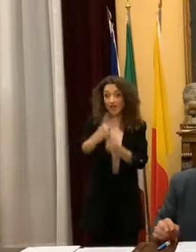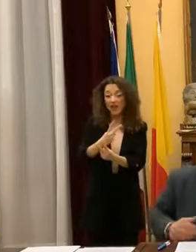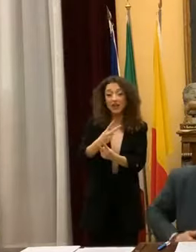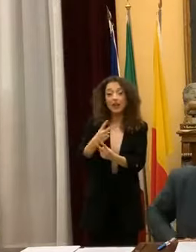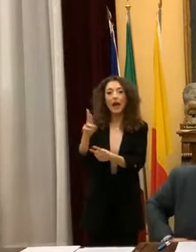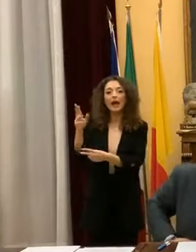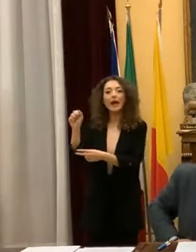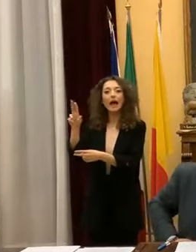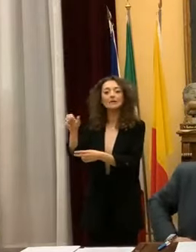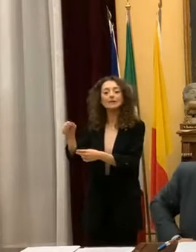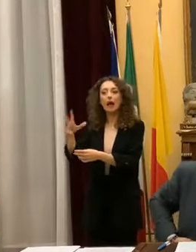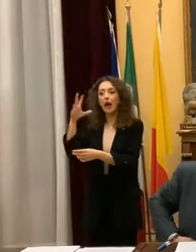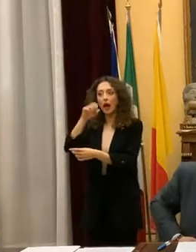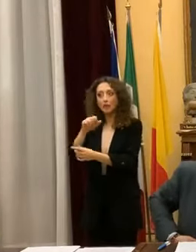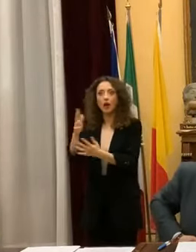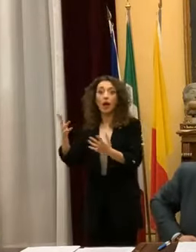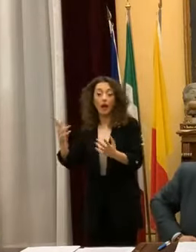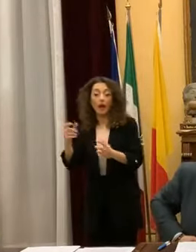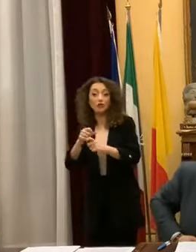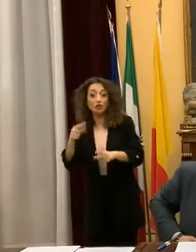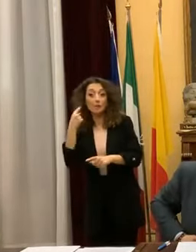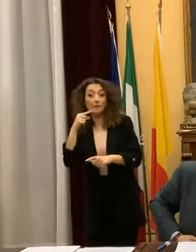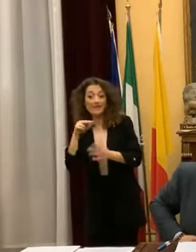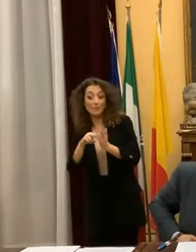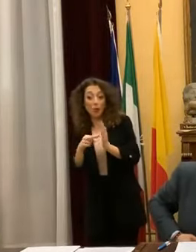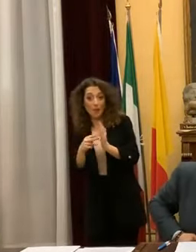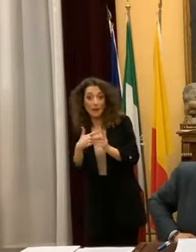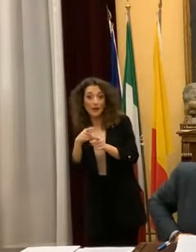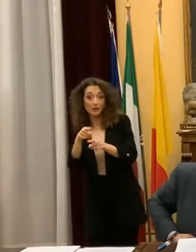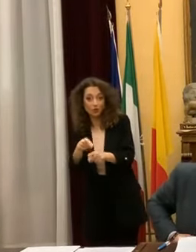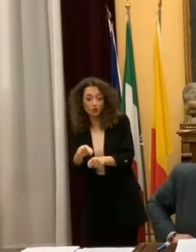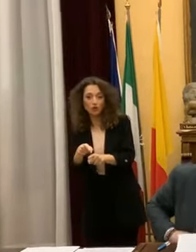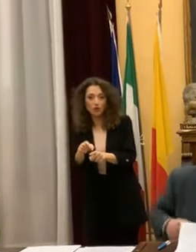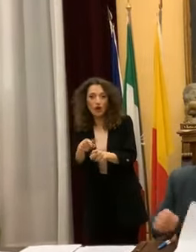fa il buon Razza? Beh, intanto